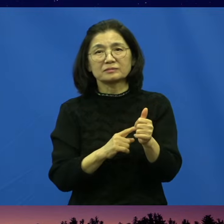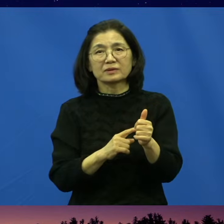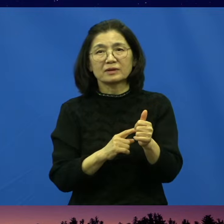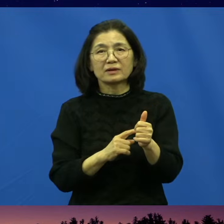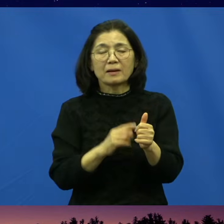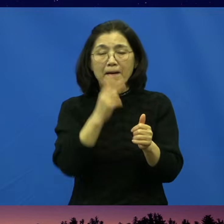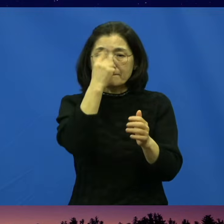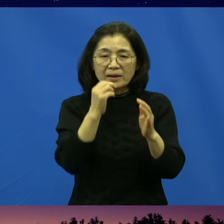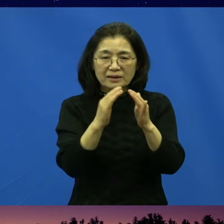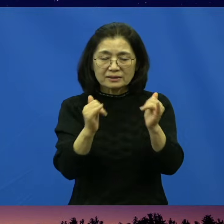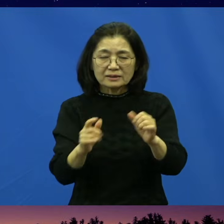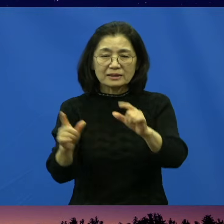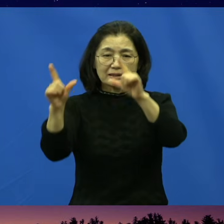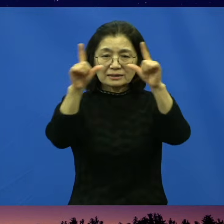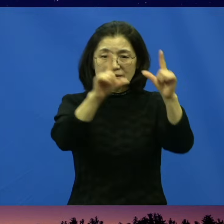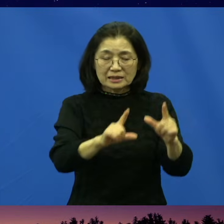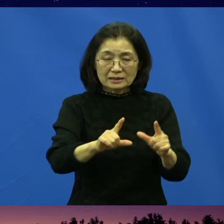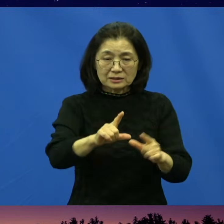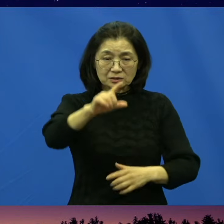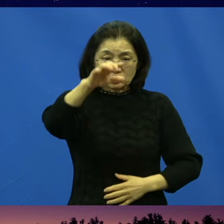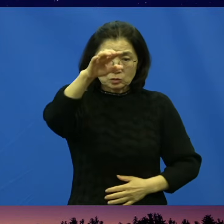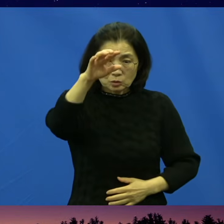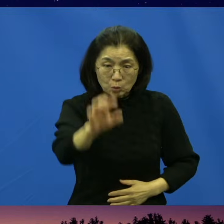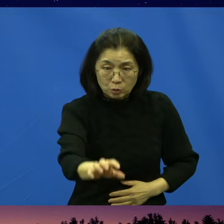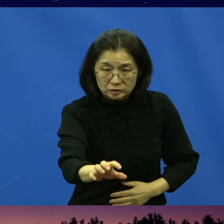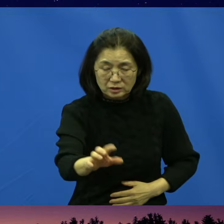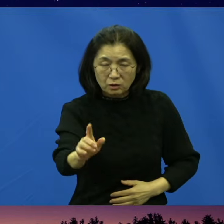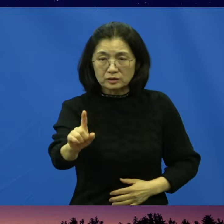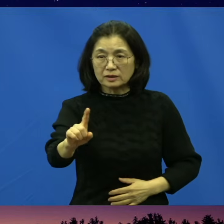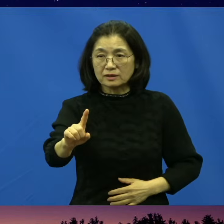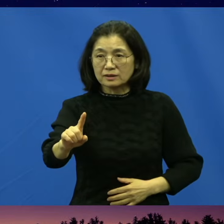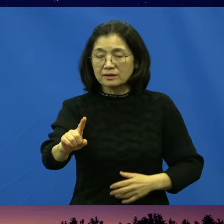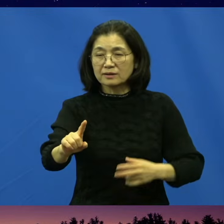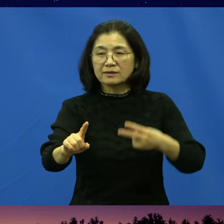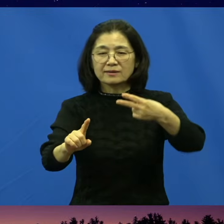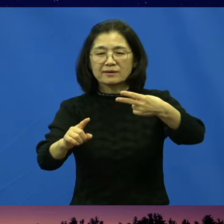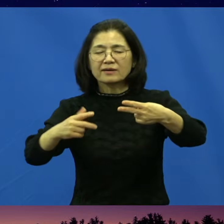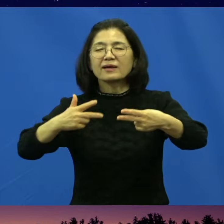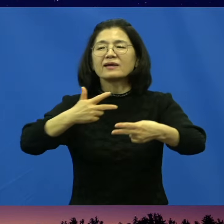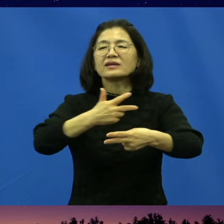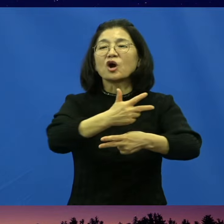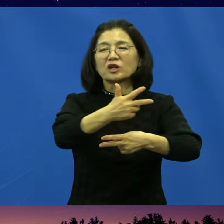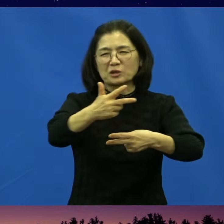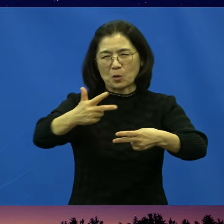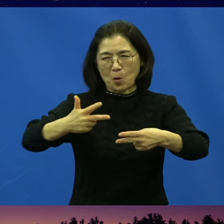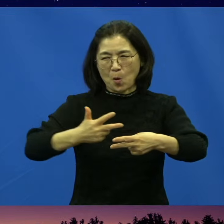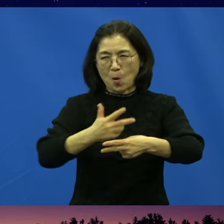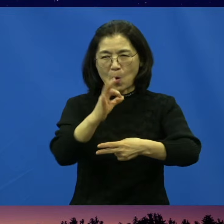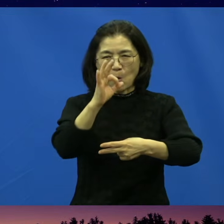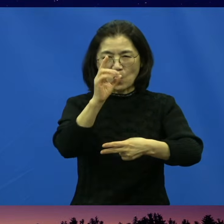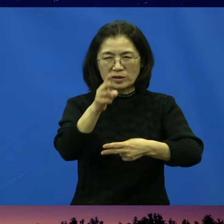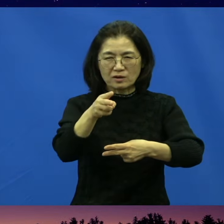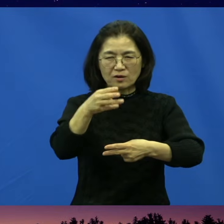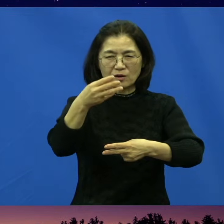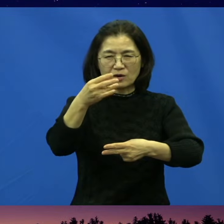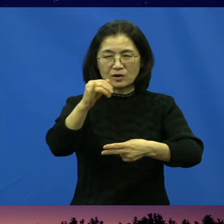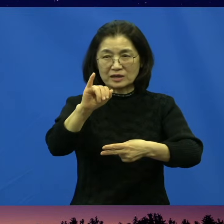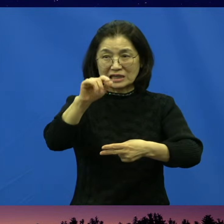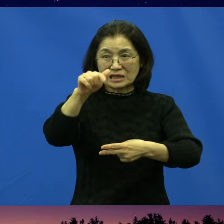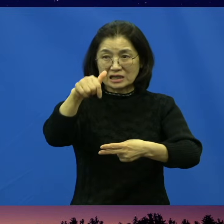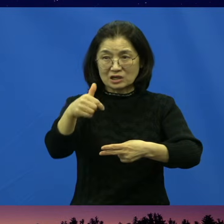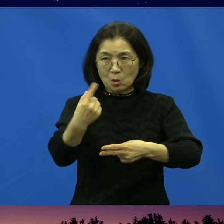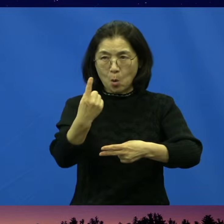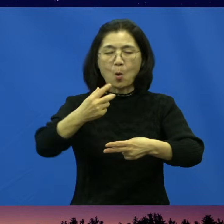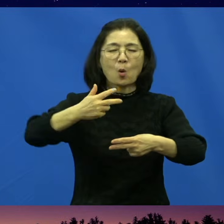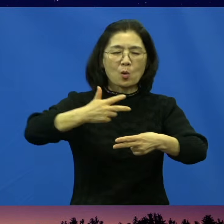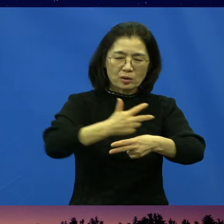얘기합니까? 여리고라고 얘기하죠. 우리는 여리고 이렇게 얘기하면은 구약 성경의 여호수아서를